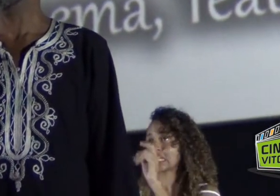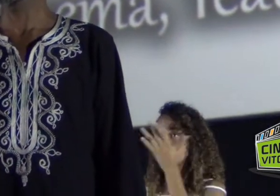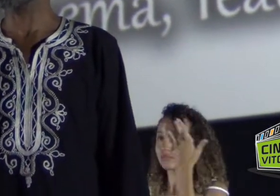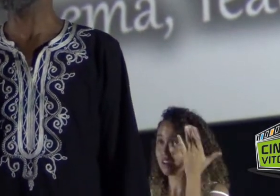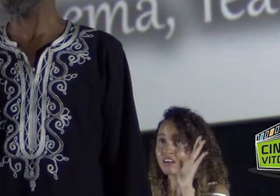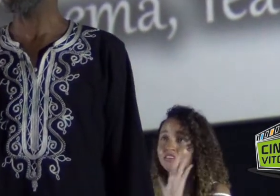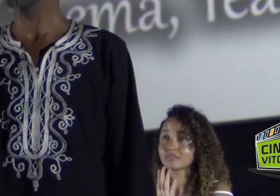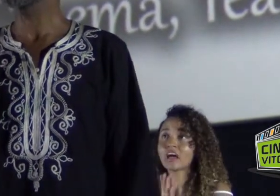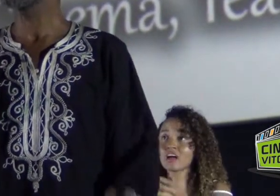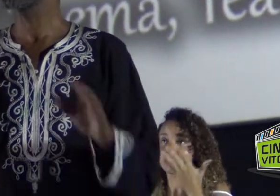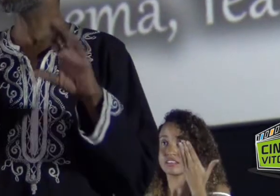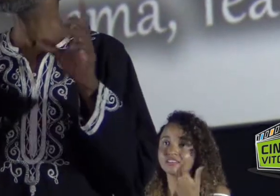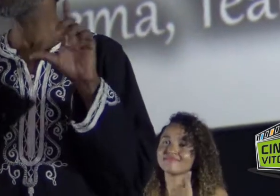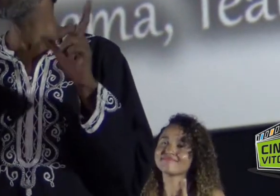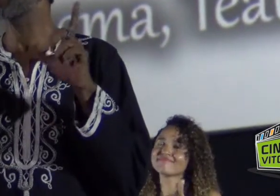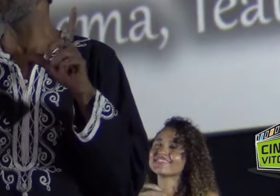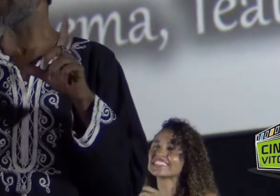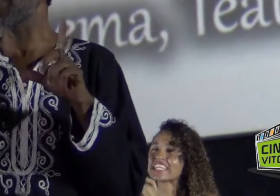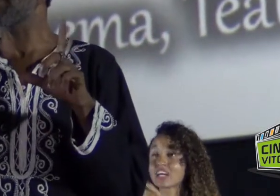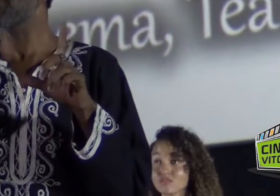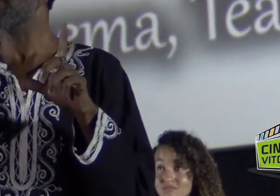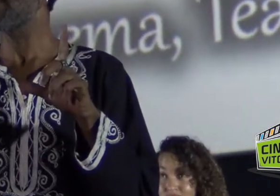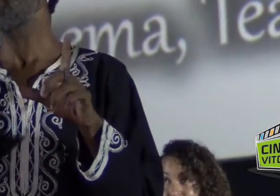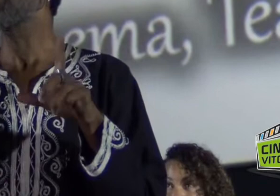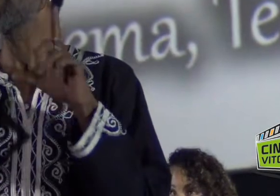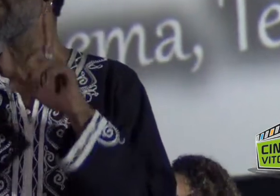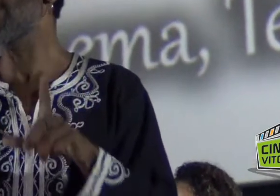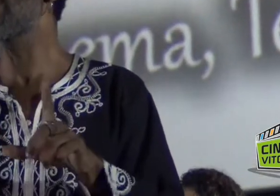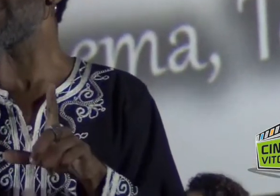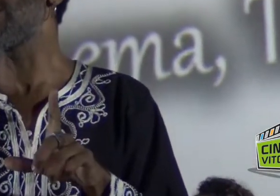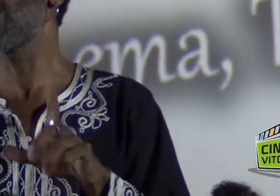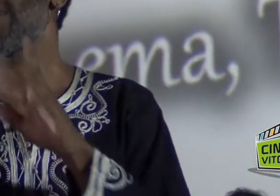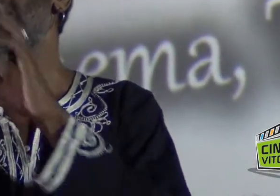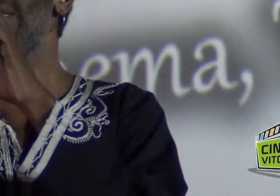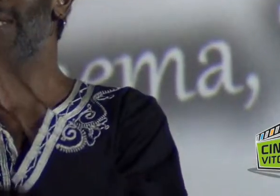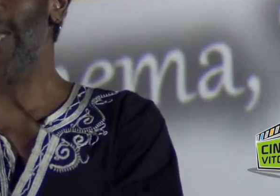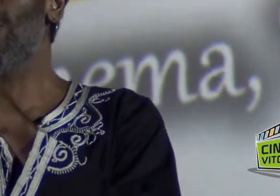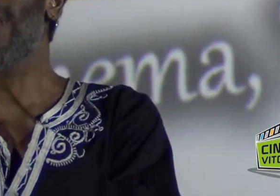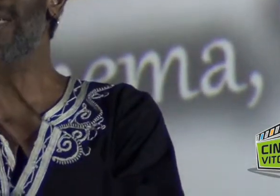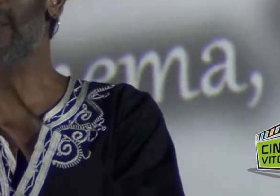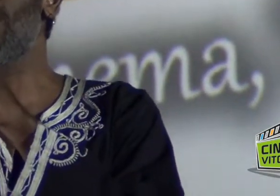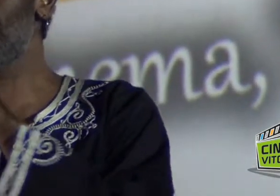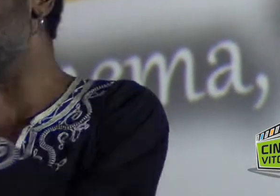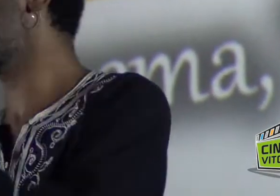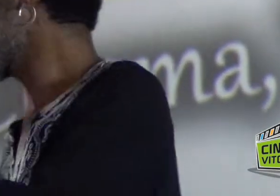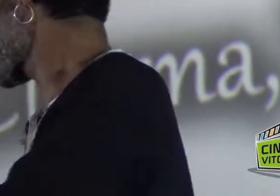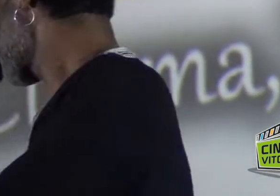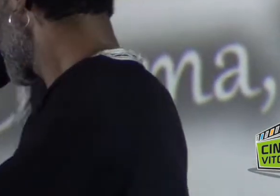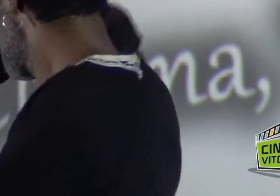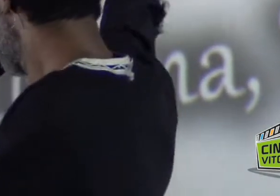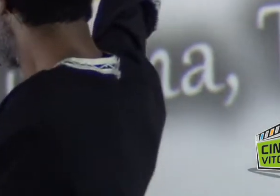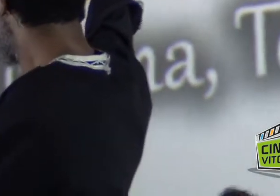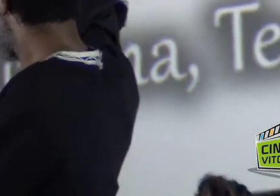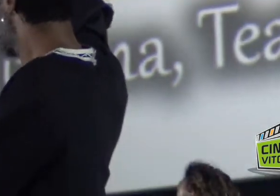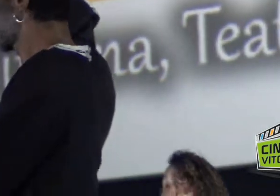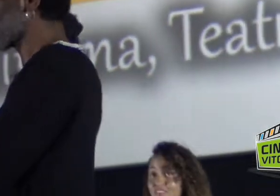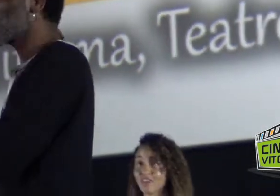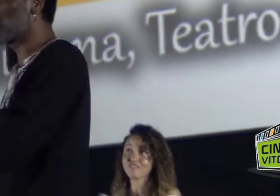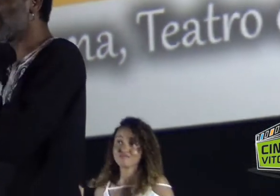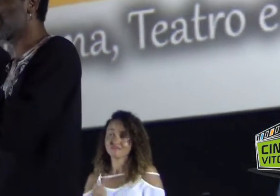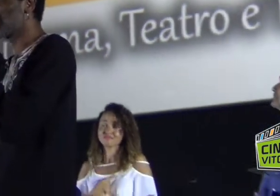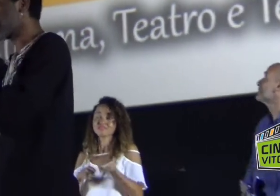sabendo, saberá. Eu vou deixar só uma dica, que é o seguinte, que é com relação ao nosso cinema, que é